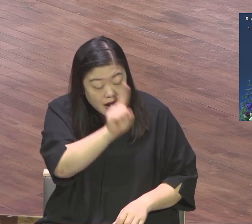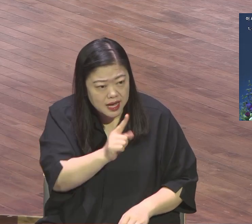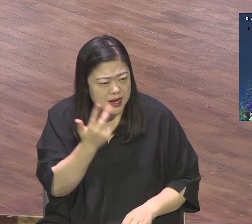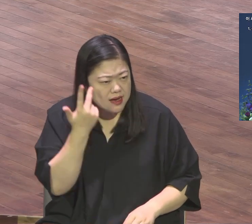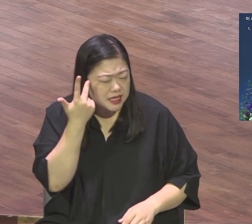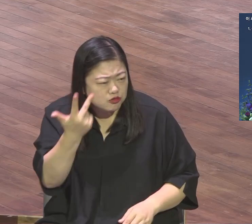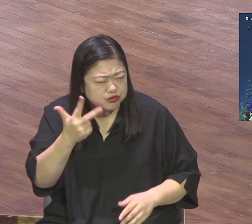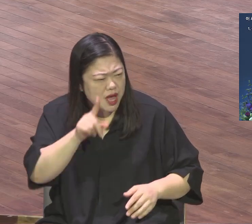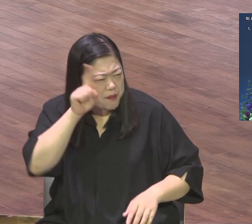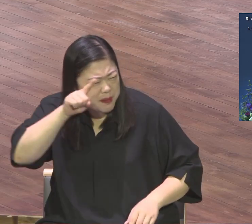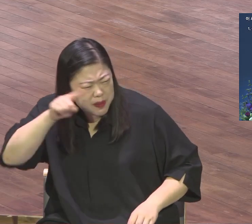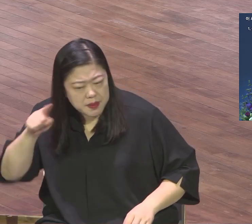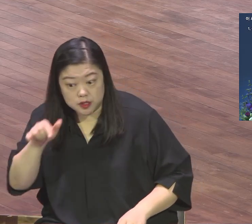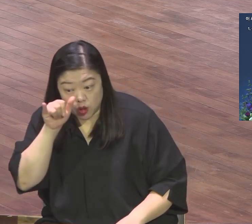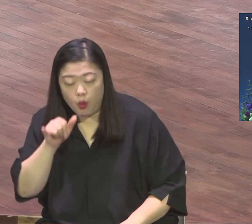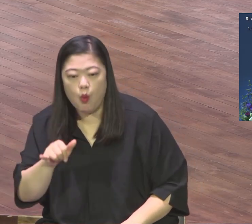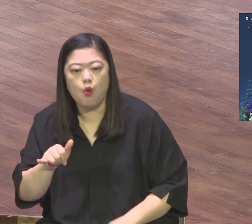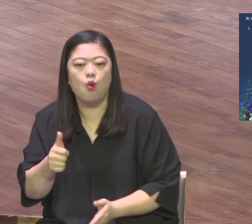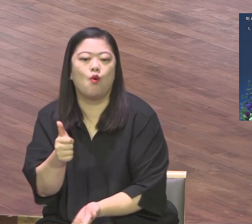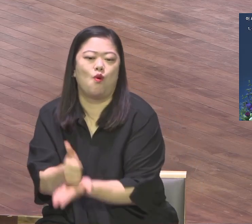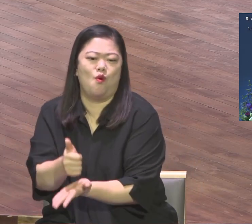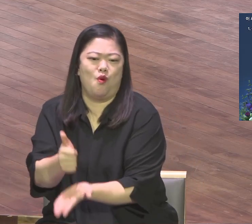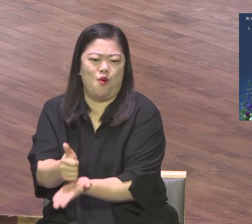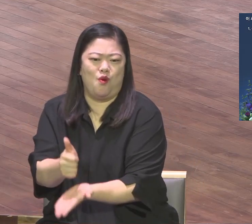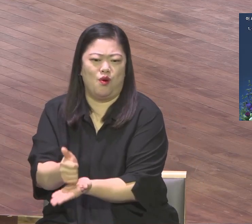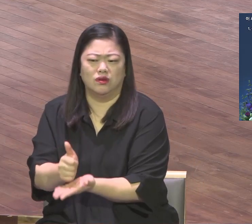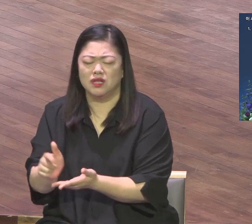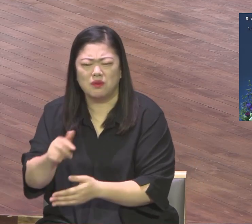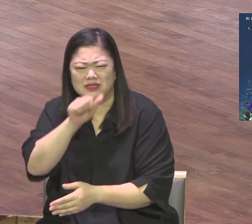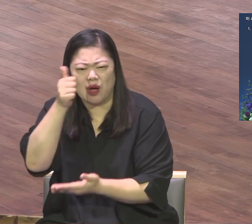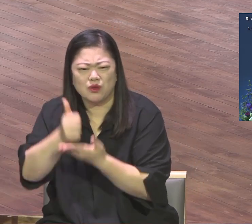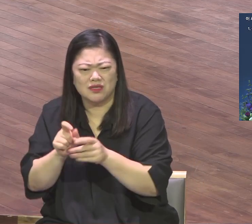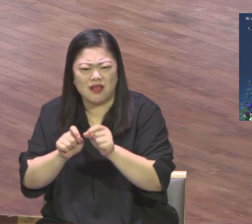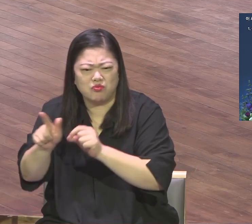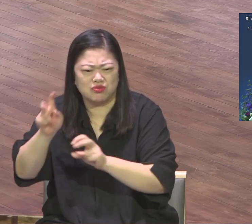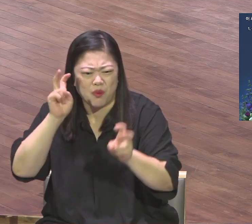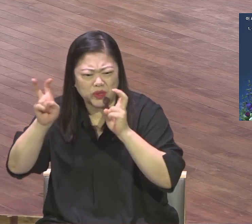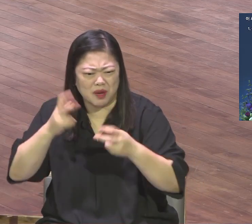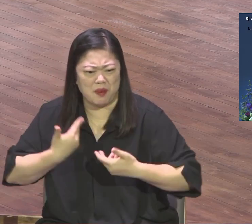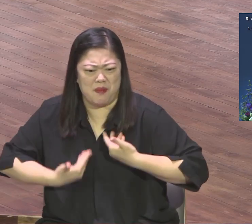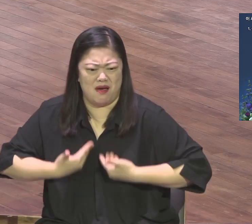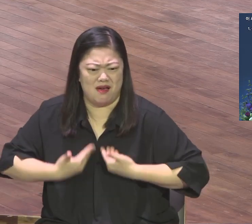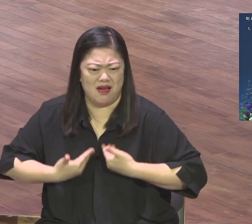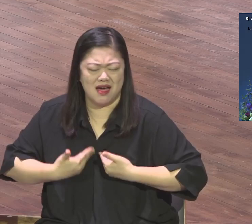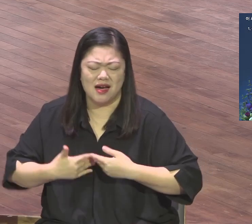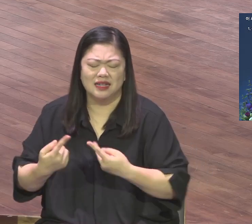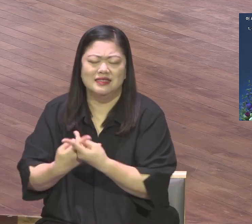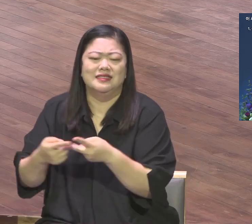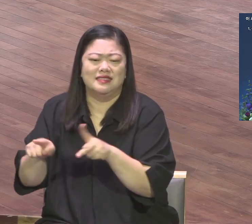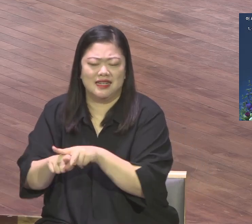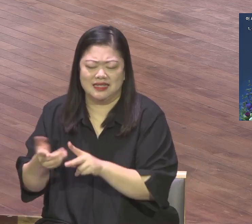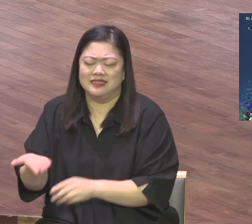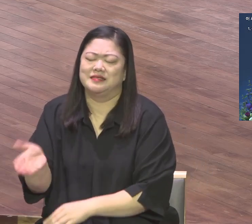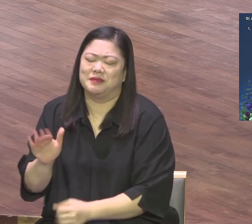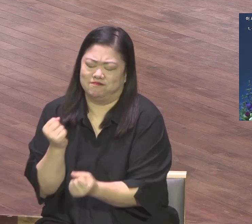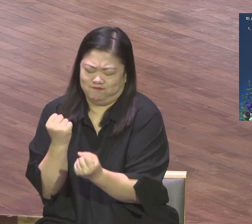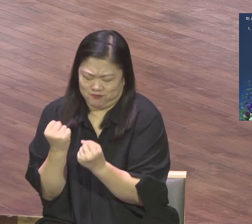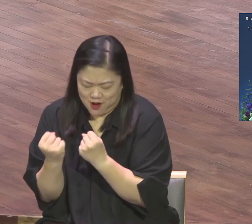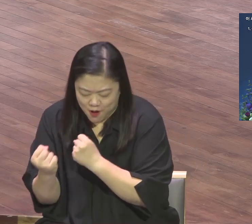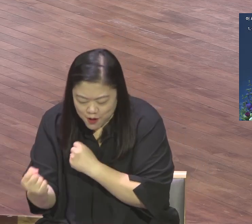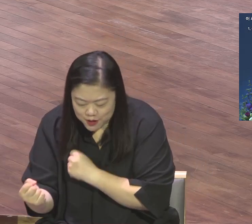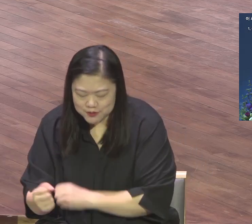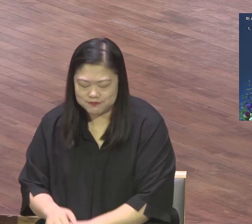그래서요. 다락방 팀사역 미션은 전문계 지교회 가정과 지역 산업 현장을 여러분 한